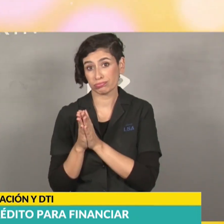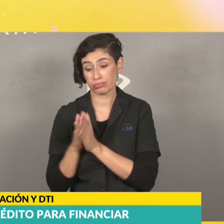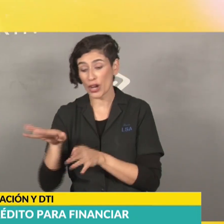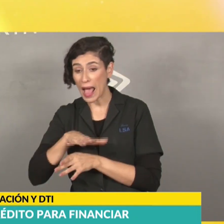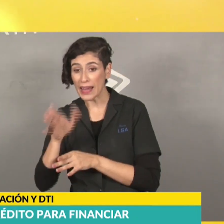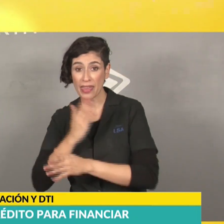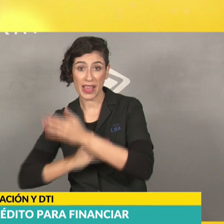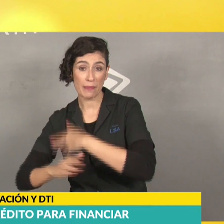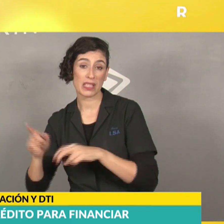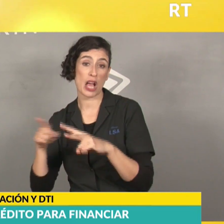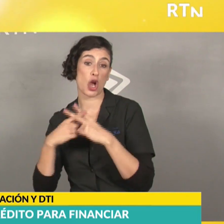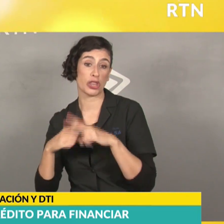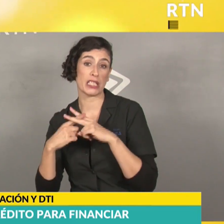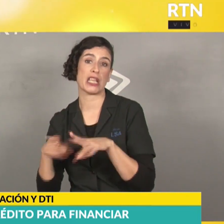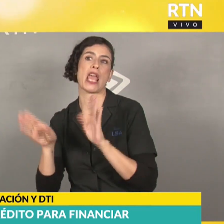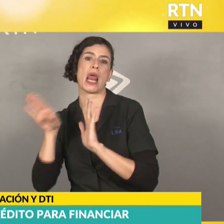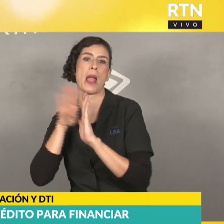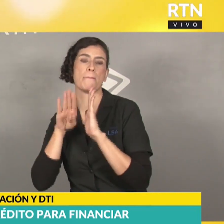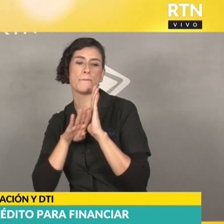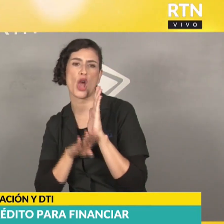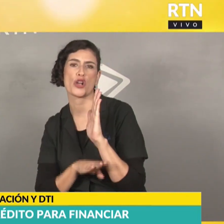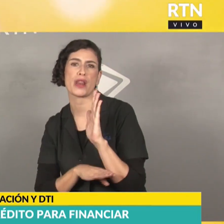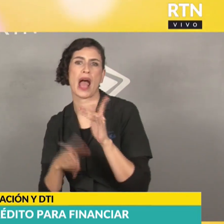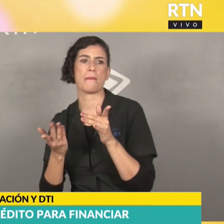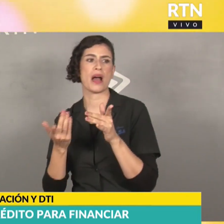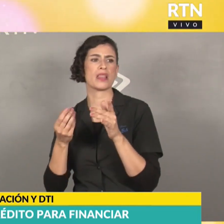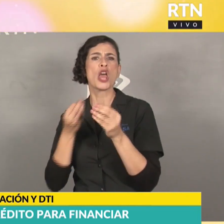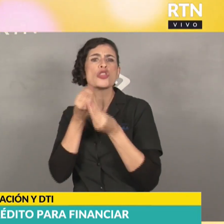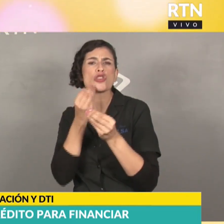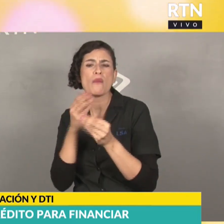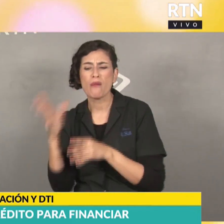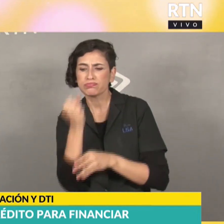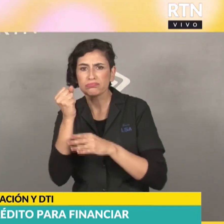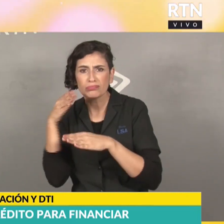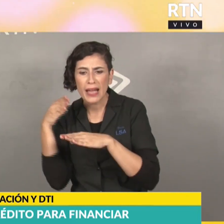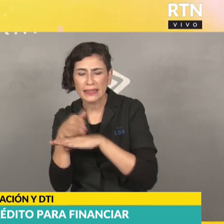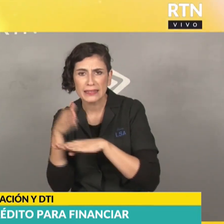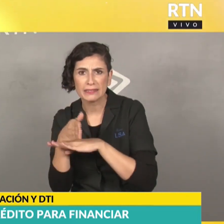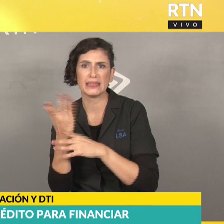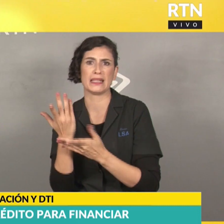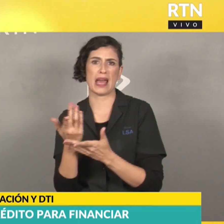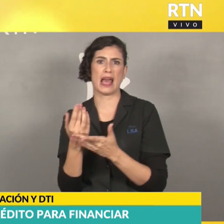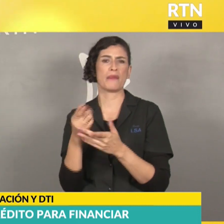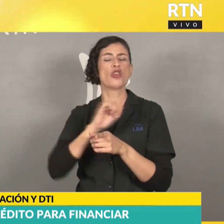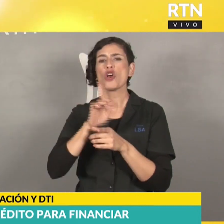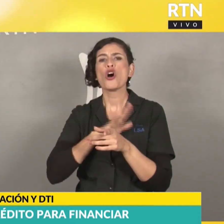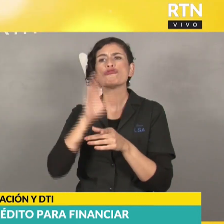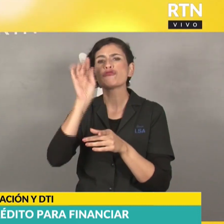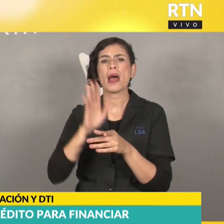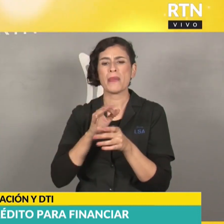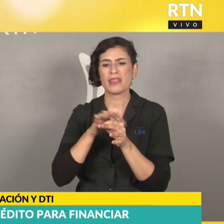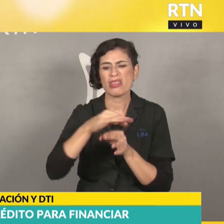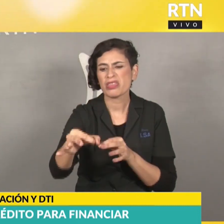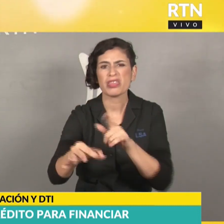distintos talleres y programas donde vamos promoviendo directrices de accesibilidad en los destinos, no solo para alojamiento, sino también para por ahí para